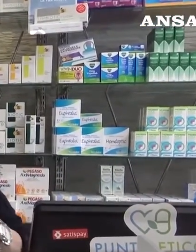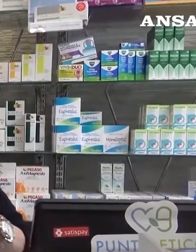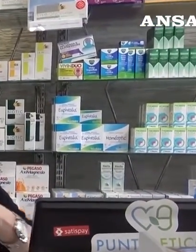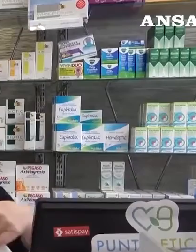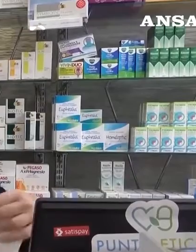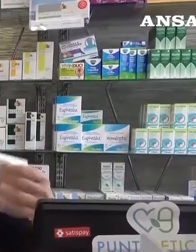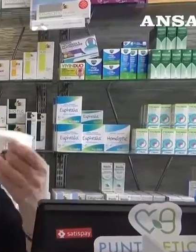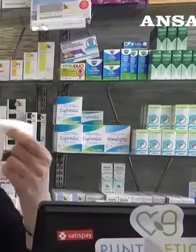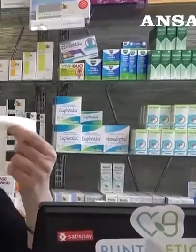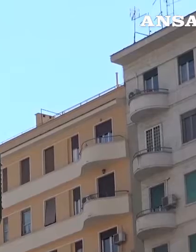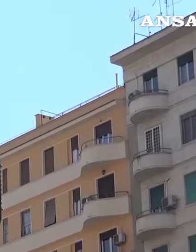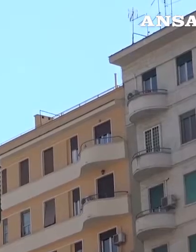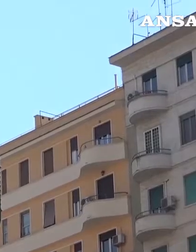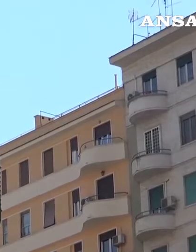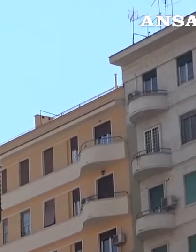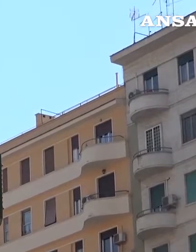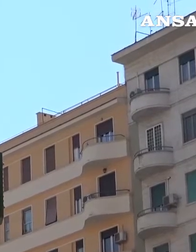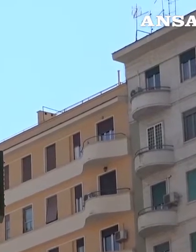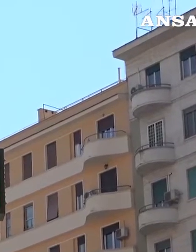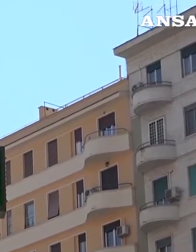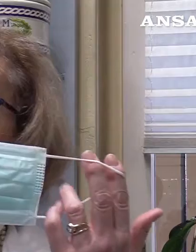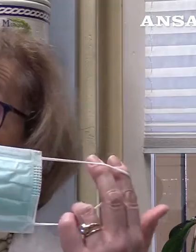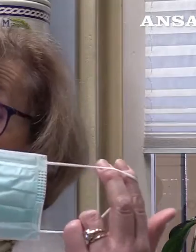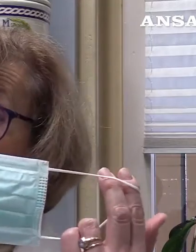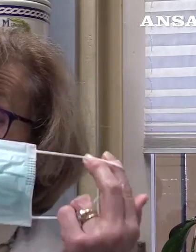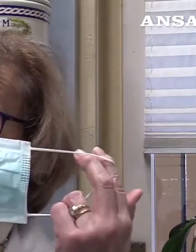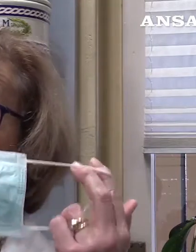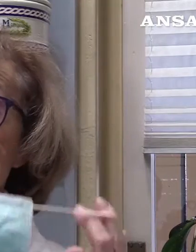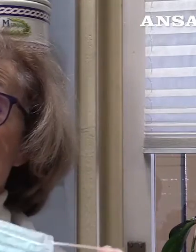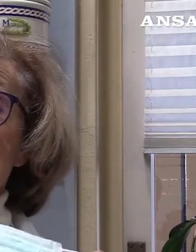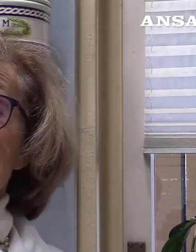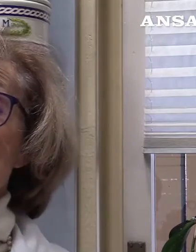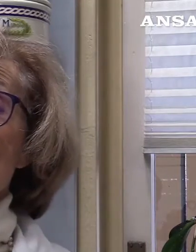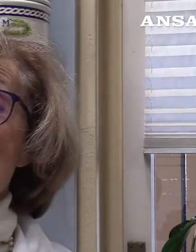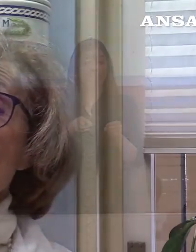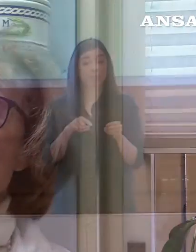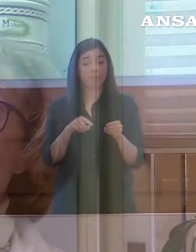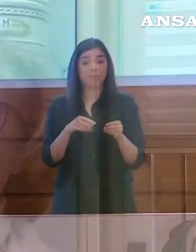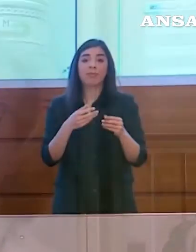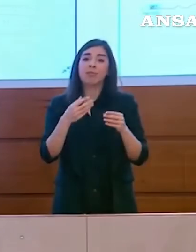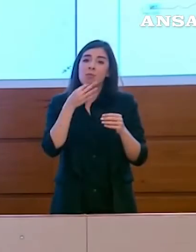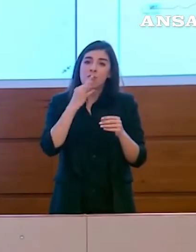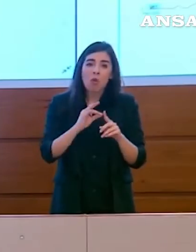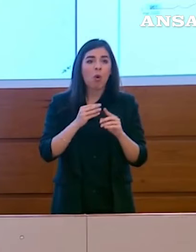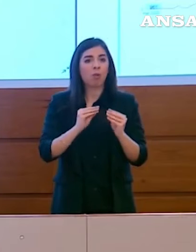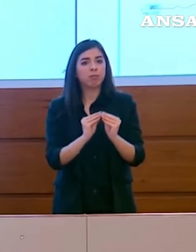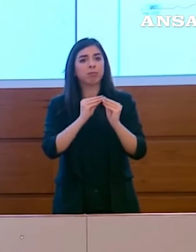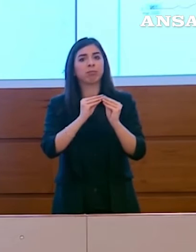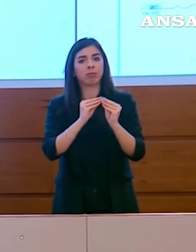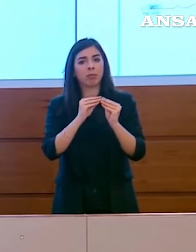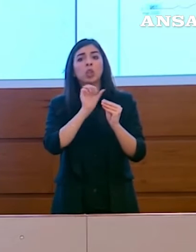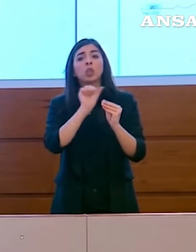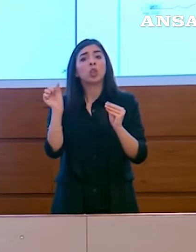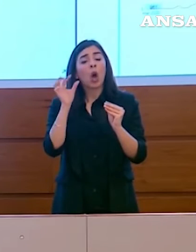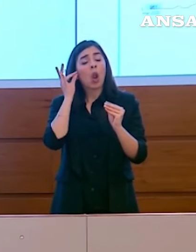50 centesimi tutto questo è stato fatto pensato e implementato nell'esclusivo